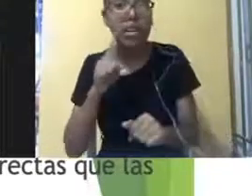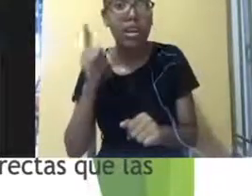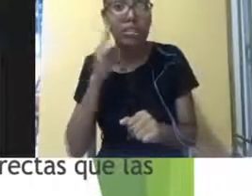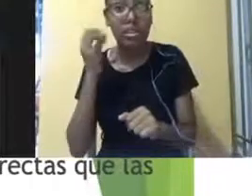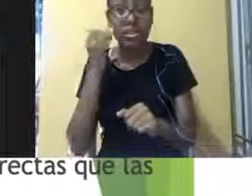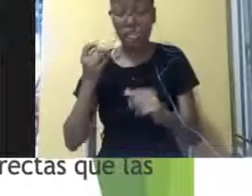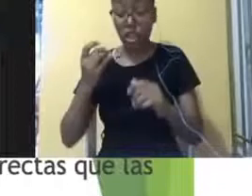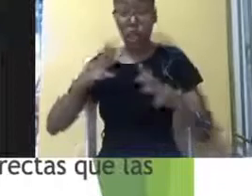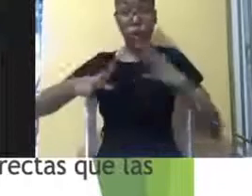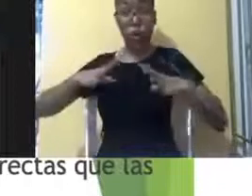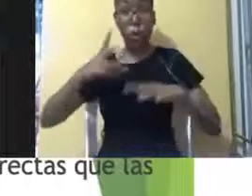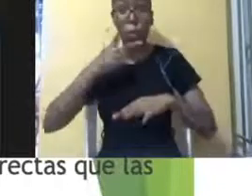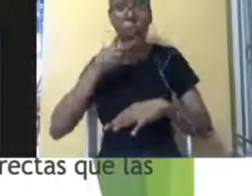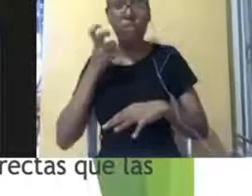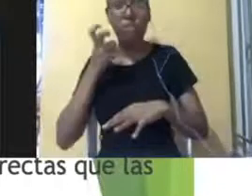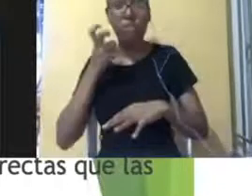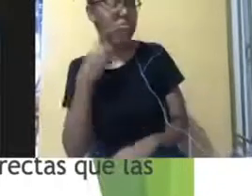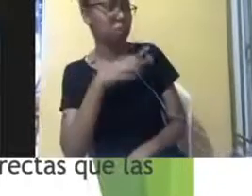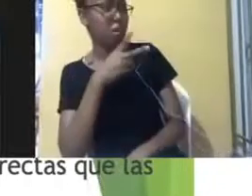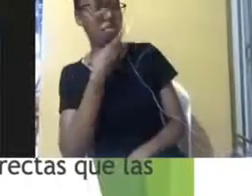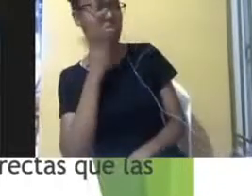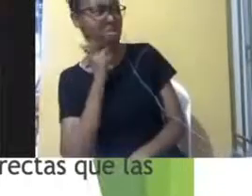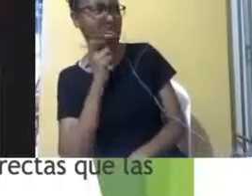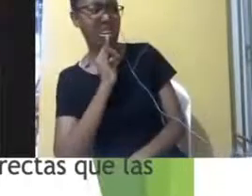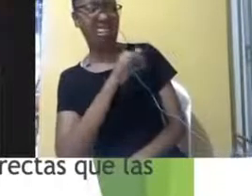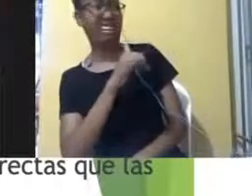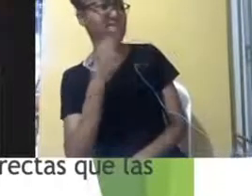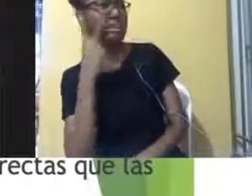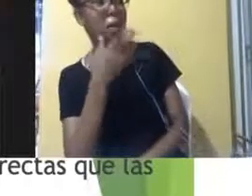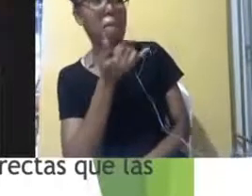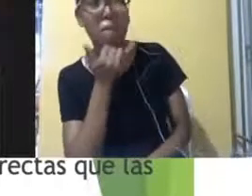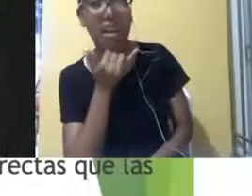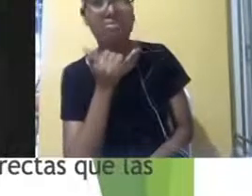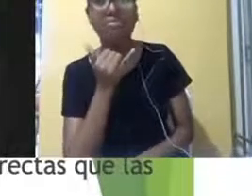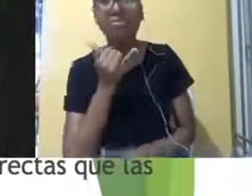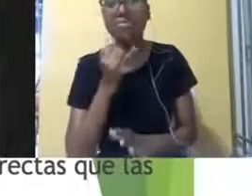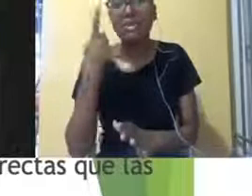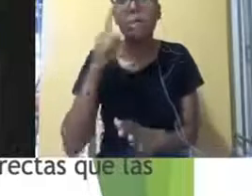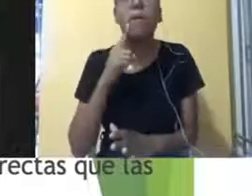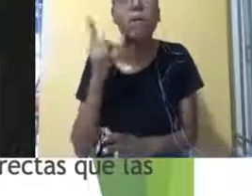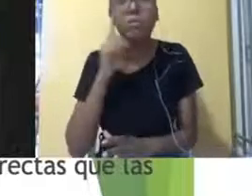te queda feo, no te ves bien, y eso es normal. Nos va a parecer a nosotros,